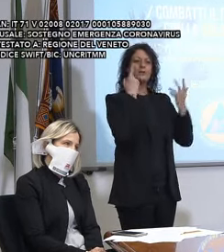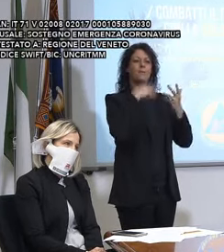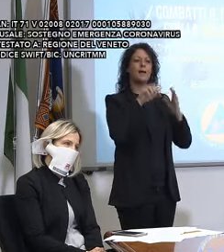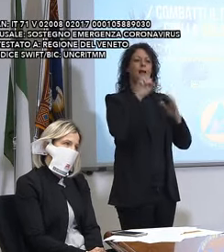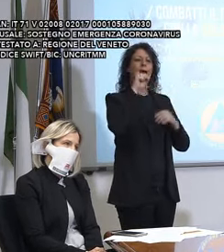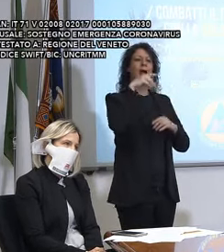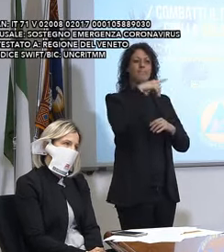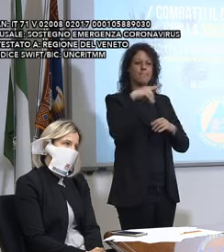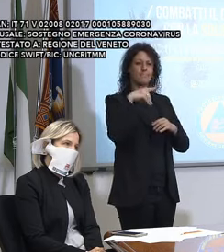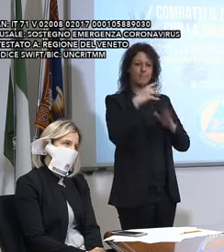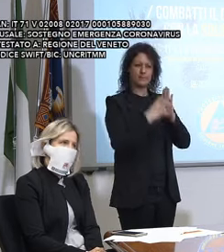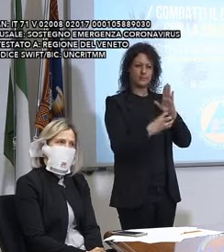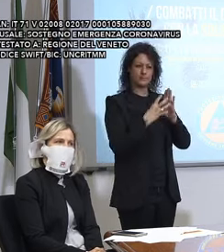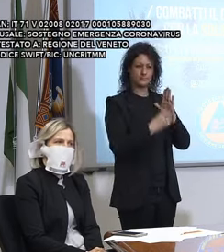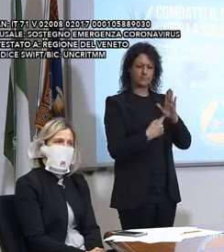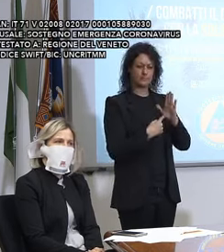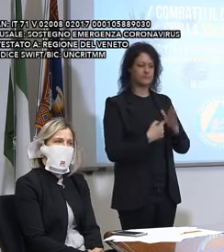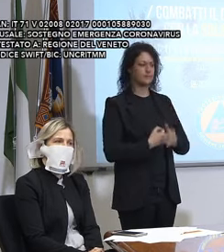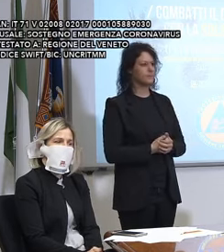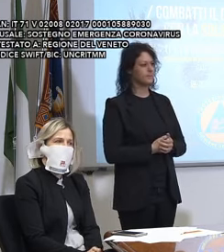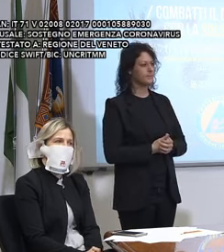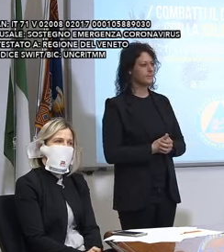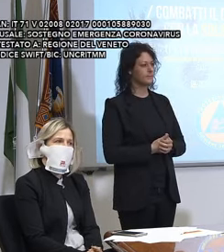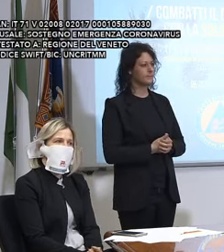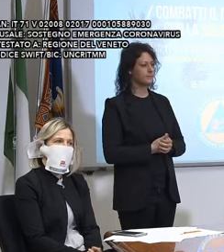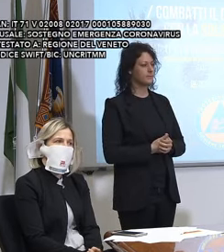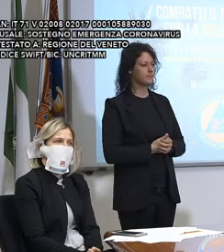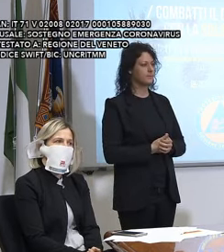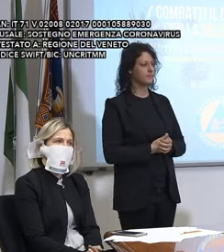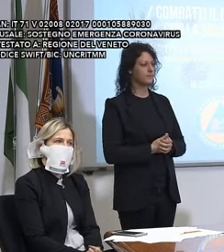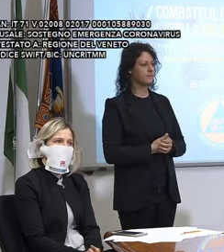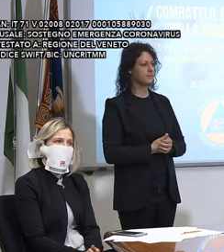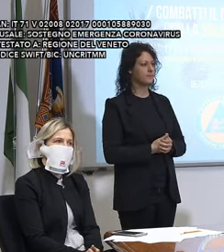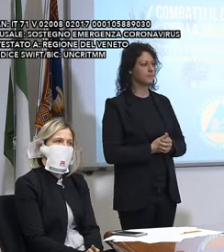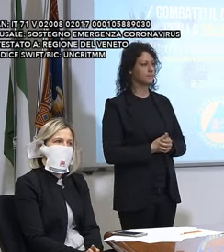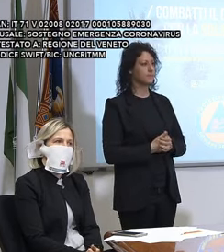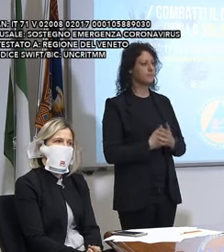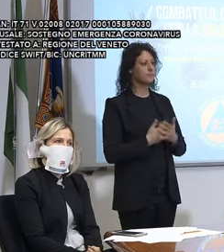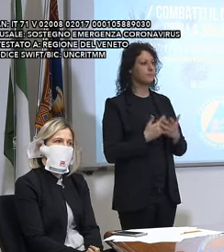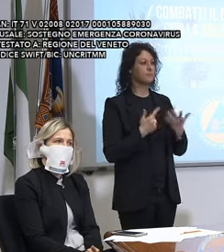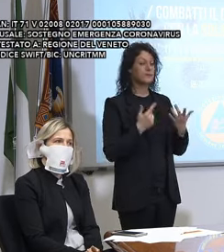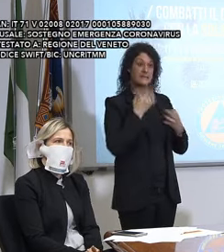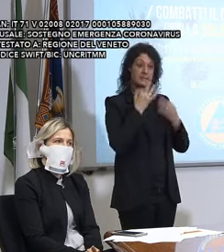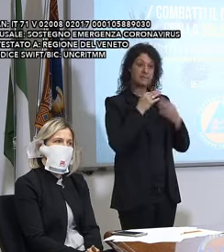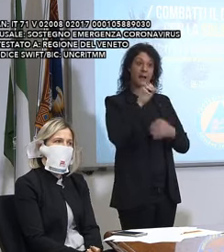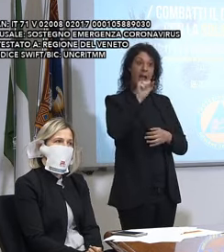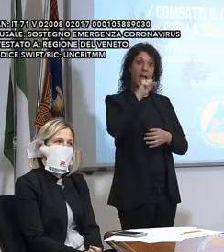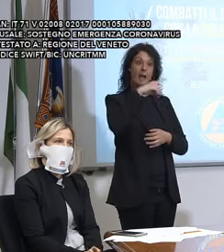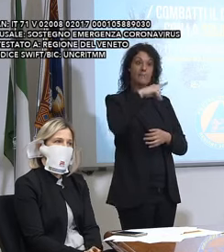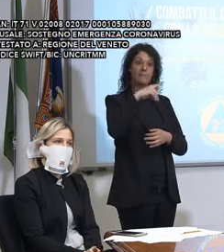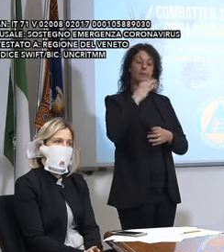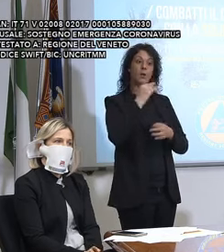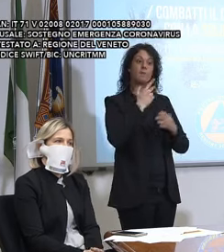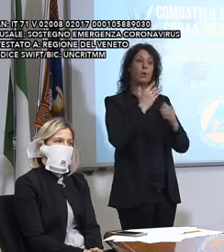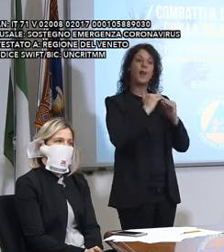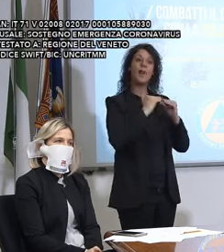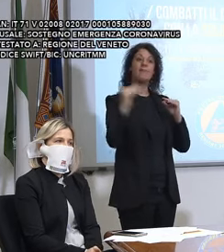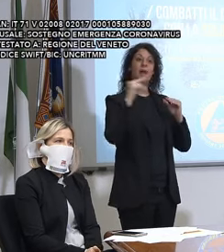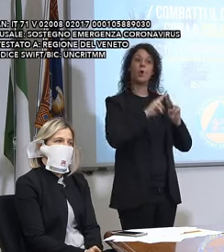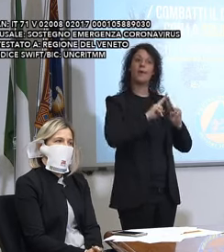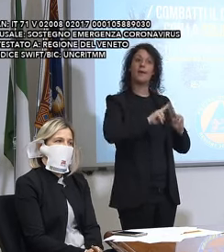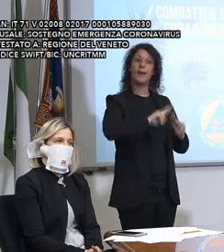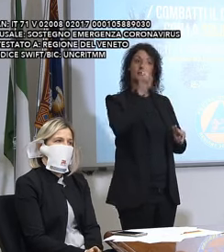ho capito bene che è in programma un app a livello nazionale messa a punto. Sì, sembra